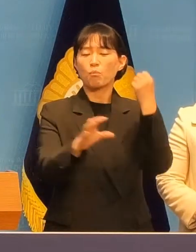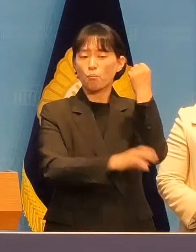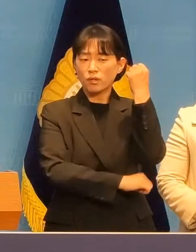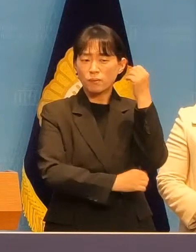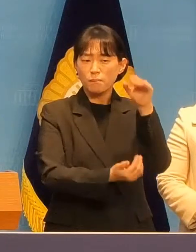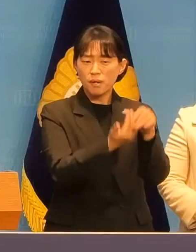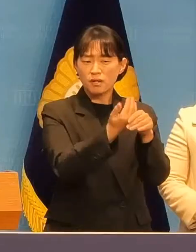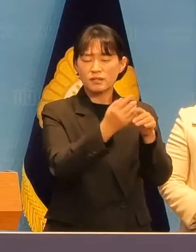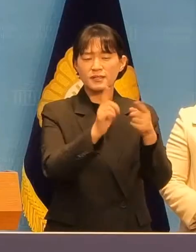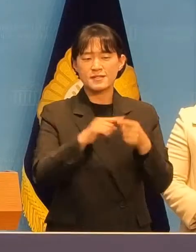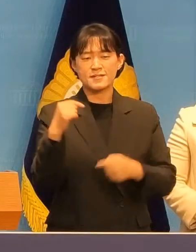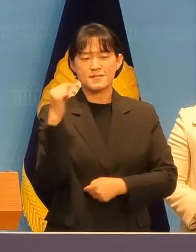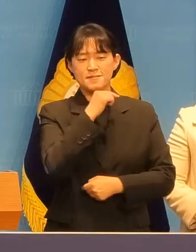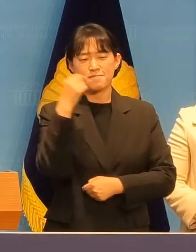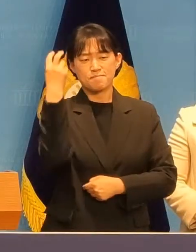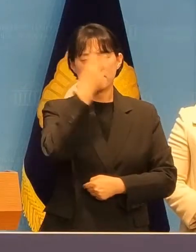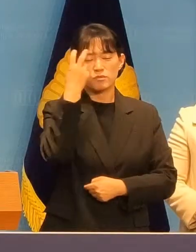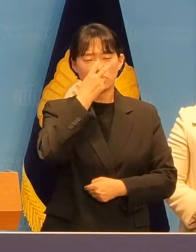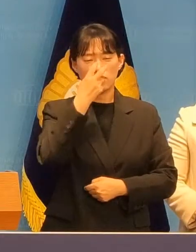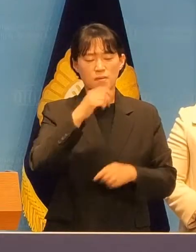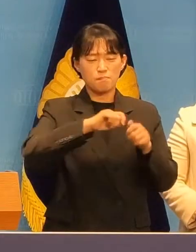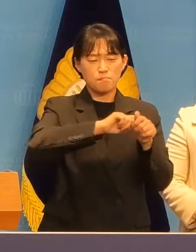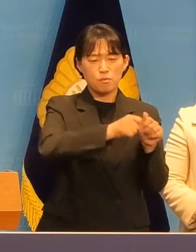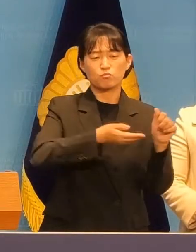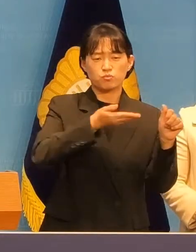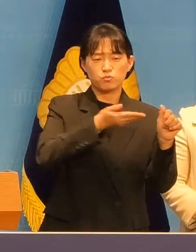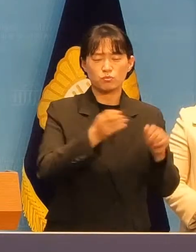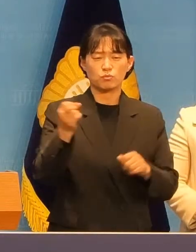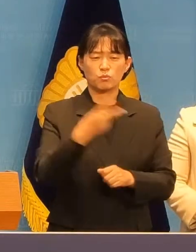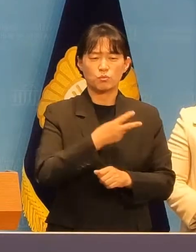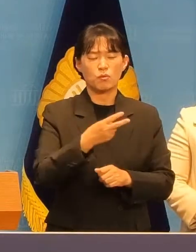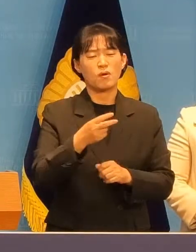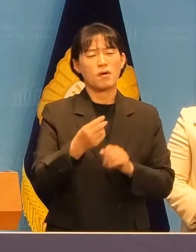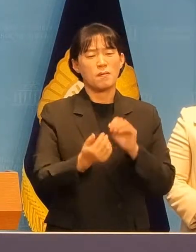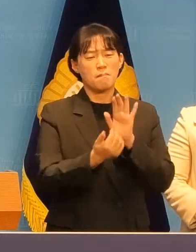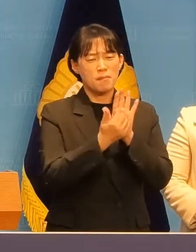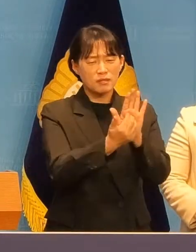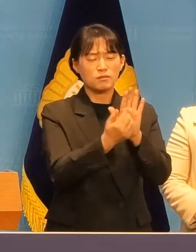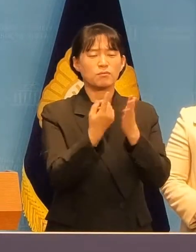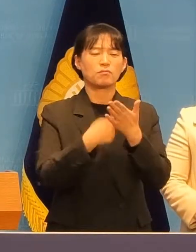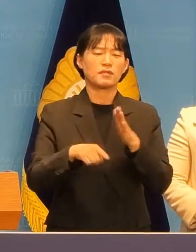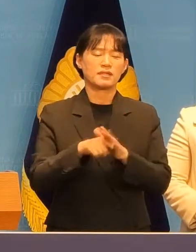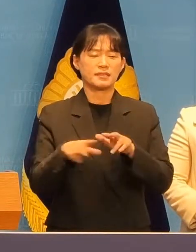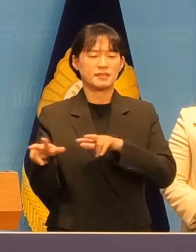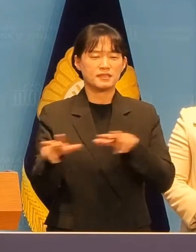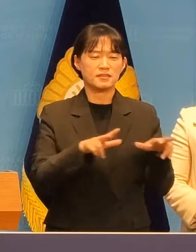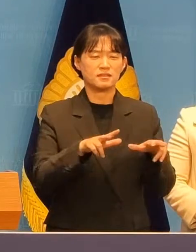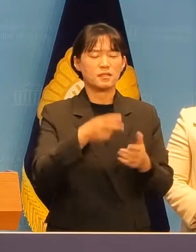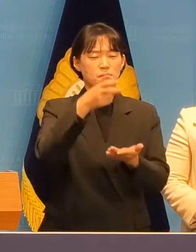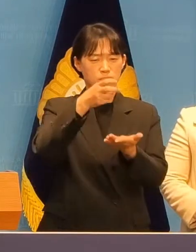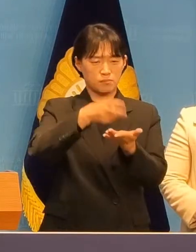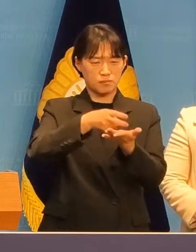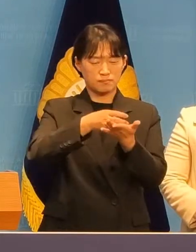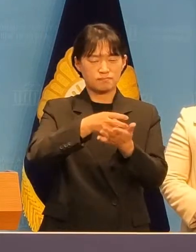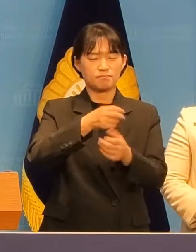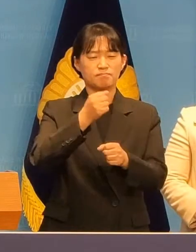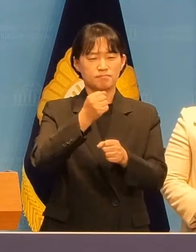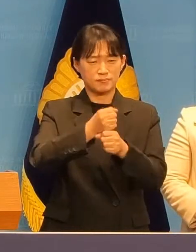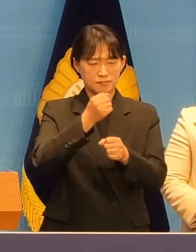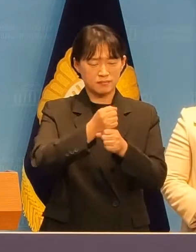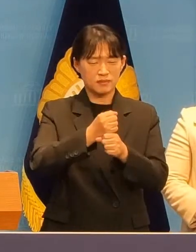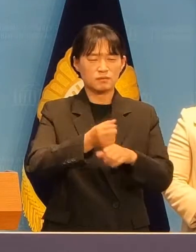대한 철저한 수사, 처벌, 그리고 재발 방지를 위한 즉각적인 입법을